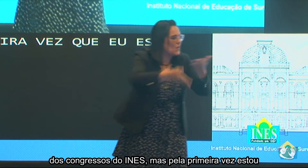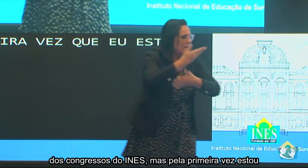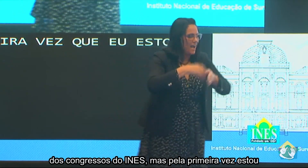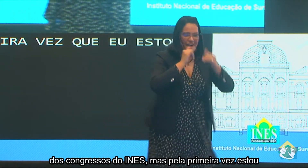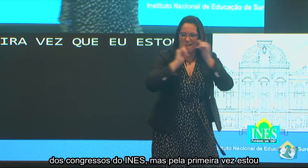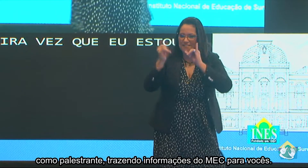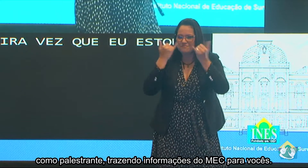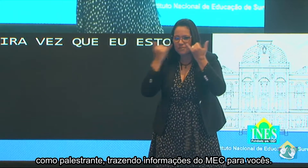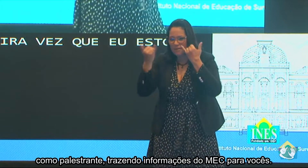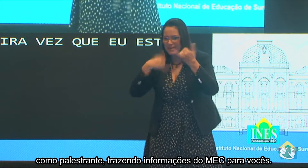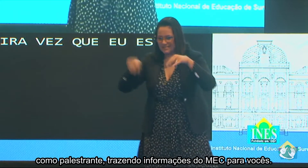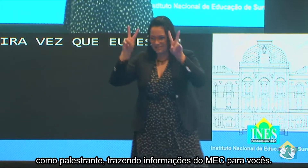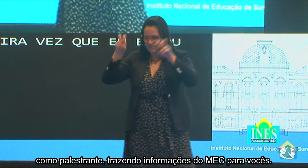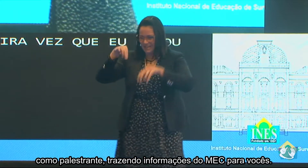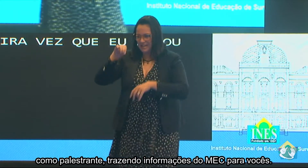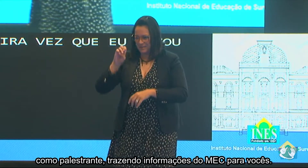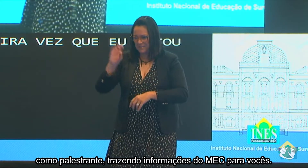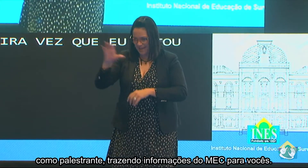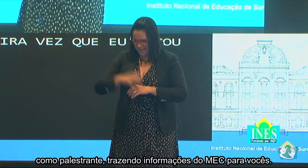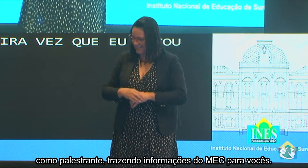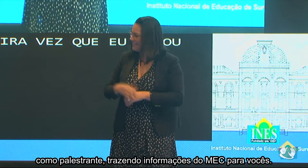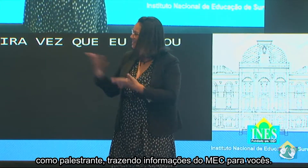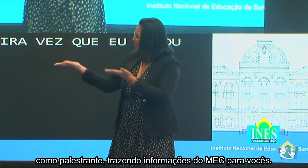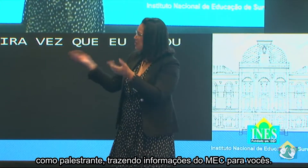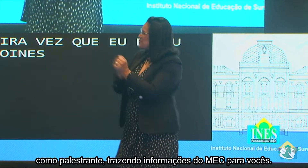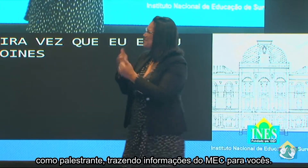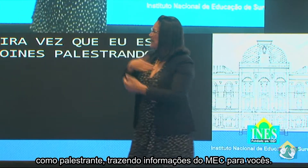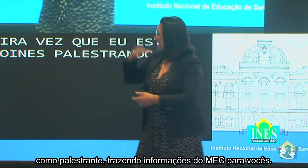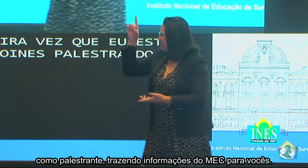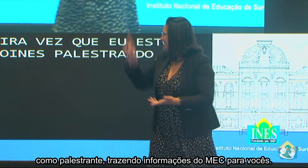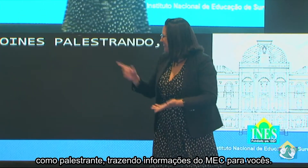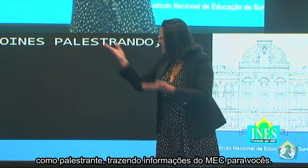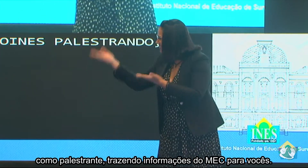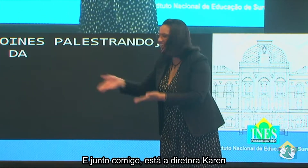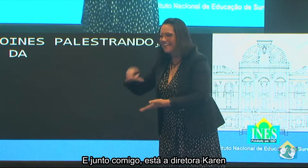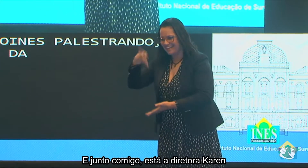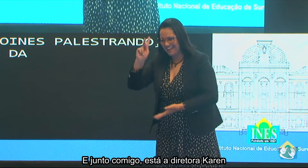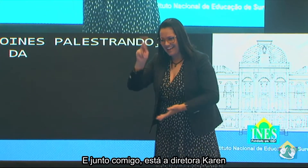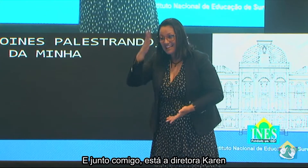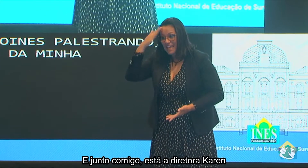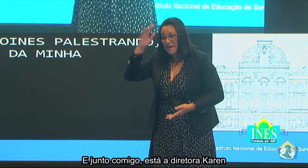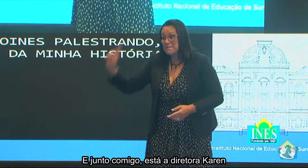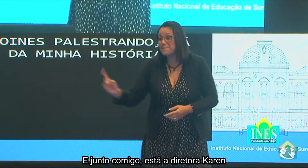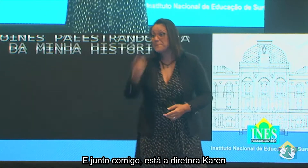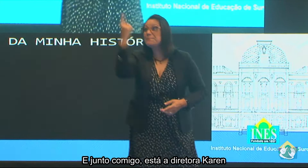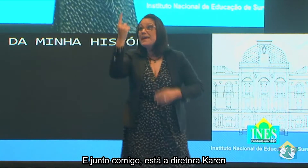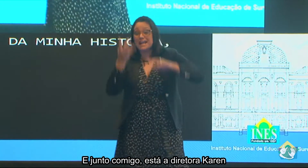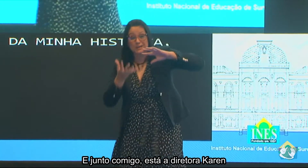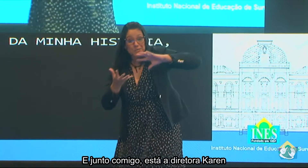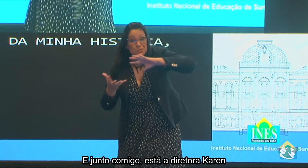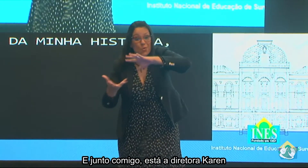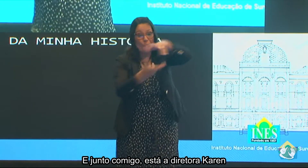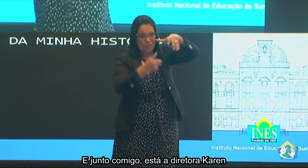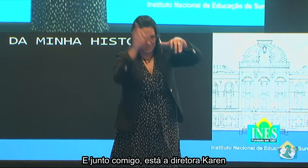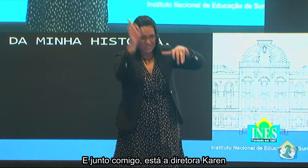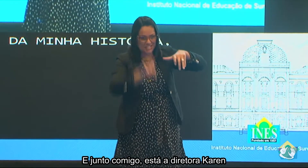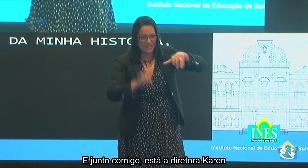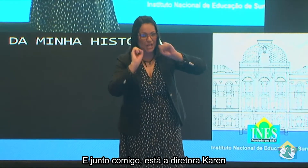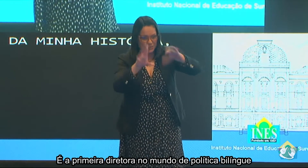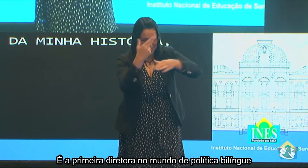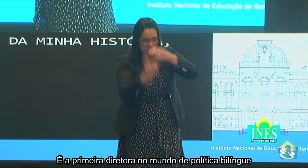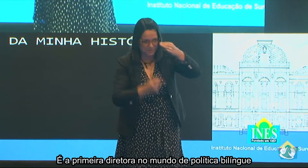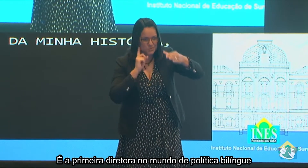pela primeira vez estou como palestrante, trazendo informações do MEC para vocês. E junto comigo está a diretora